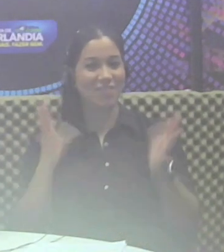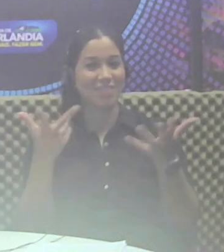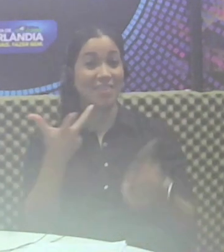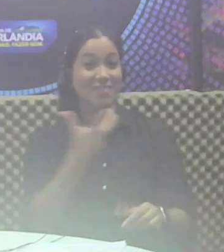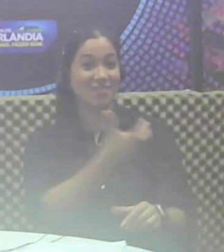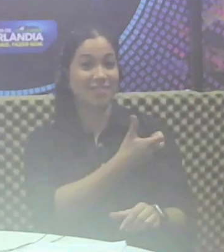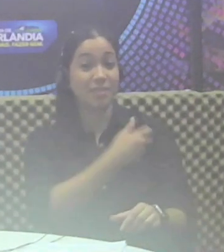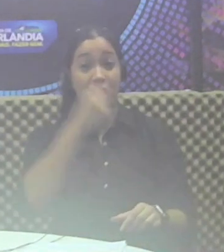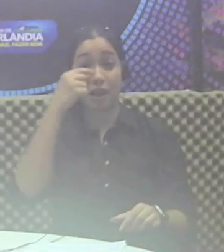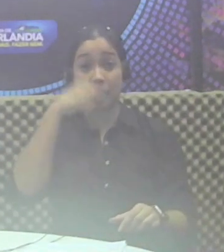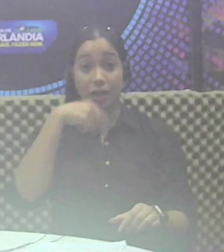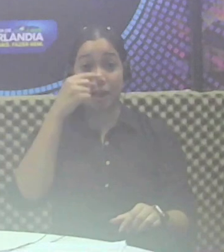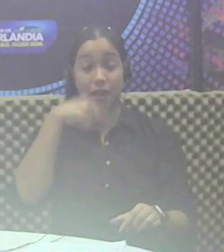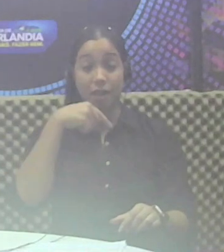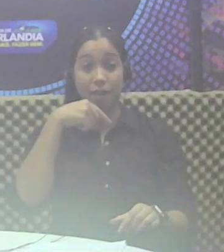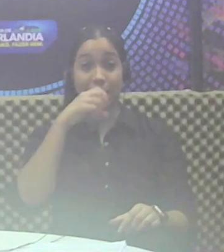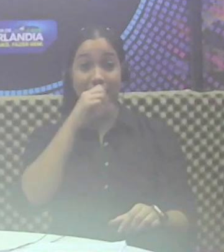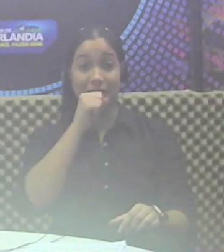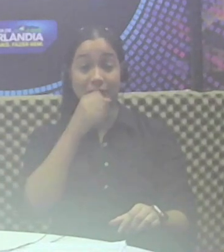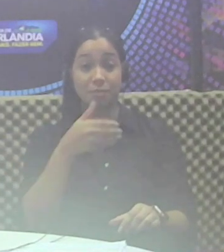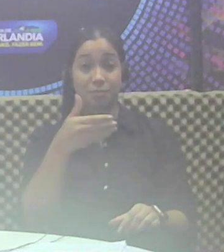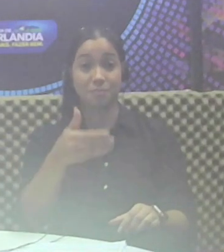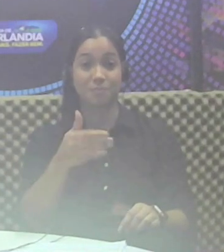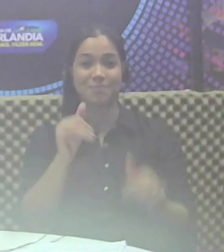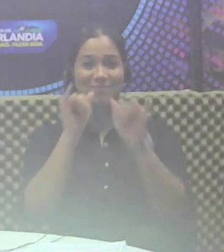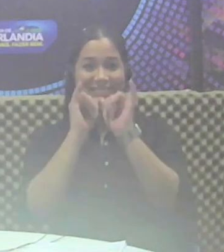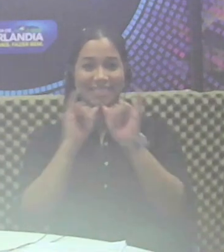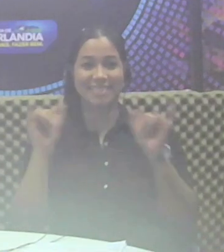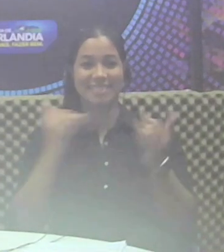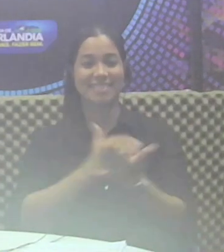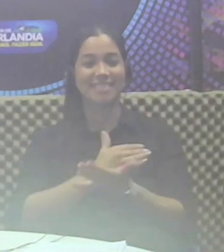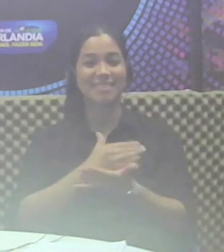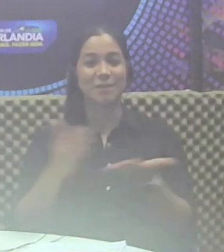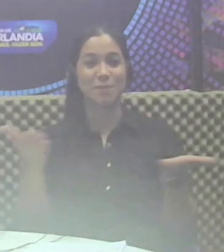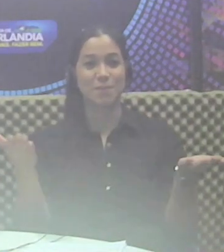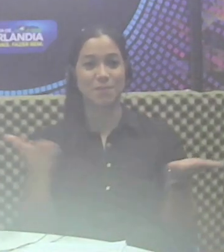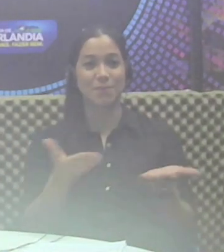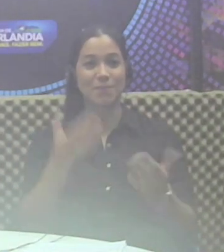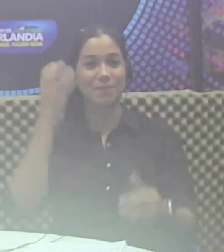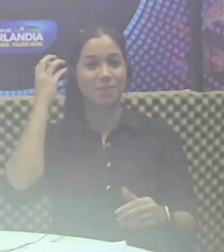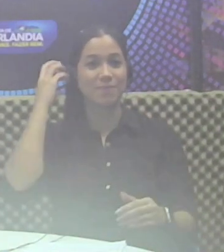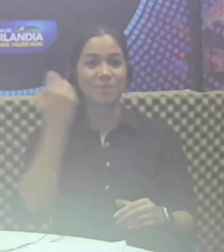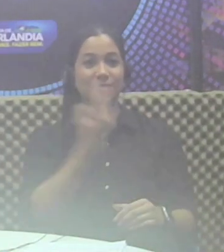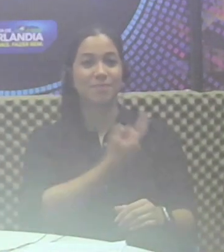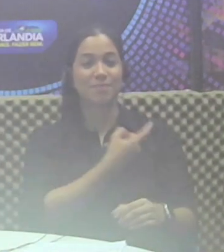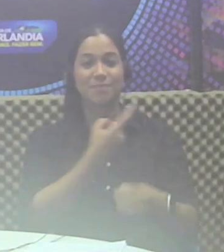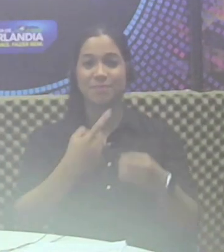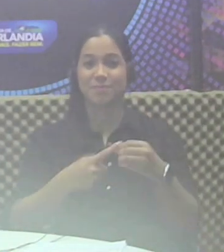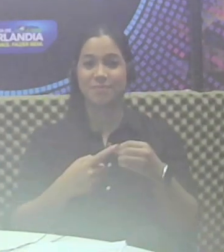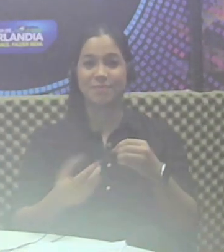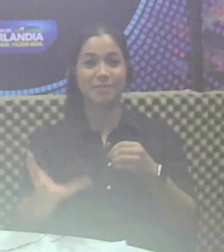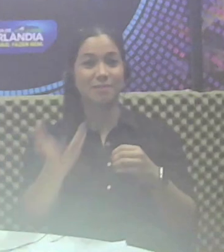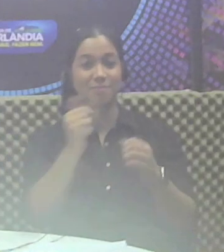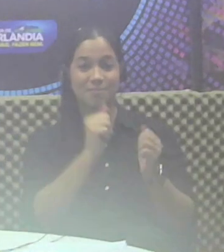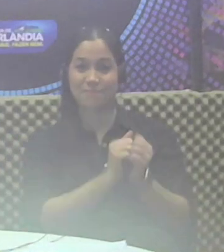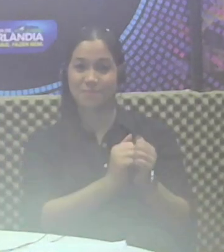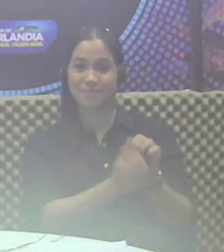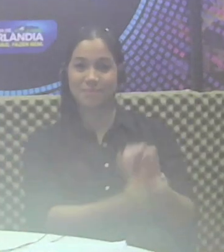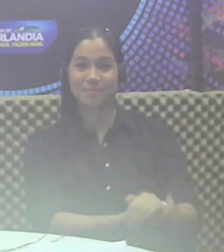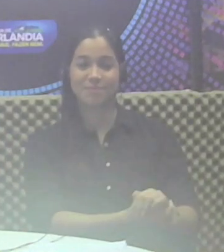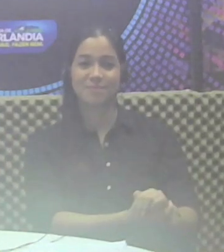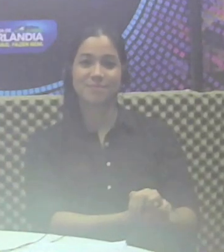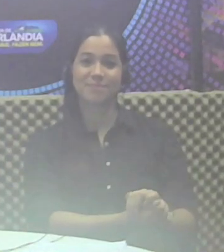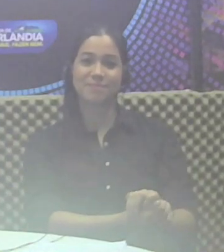contra a gripe será neste sábado. Essas e outras notícias a partir de agora na Rádio Nossa Cidade. Vem com a